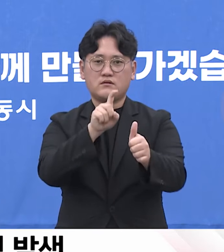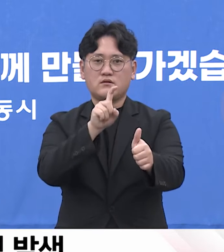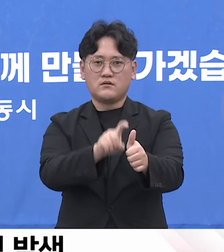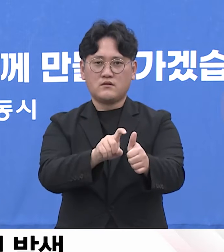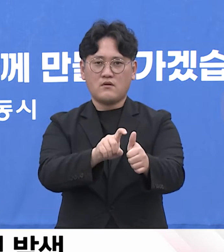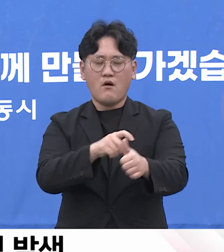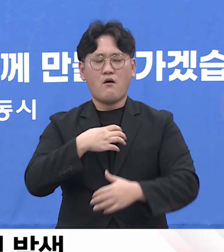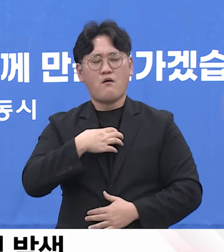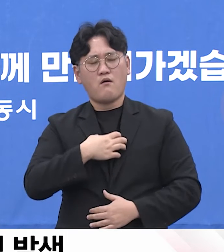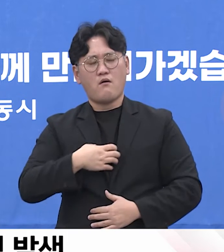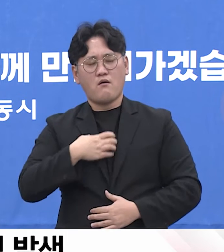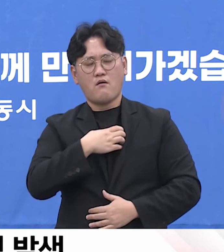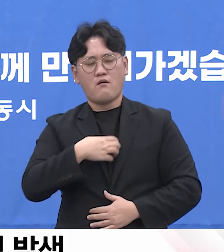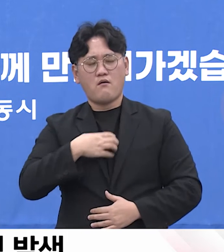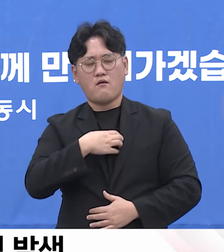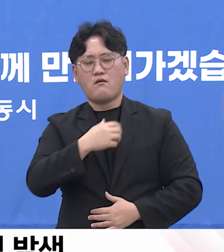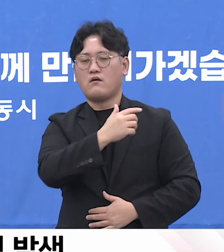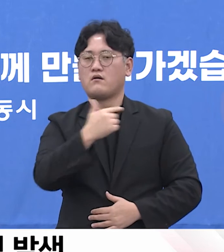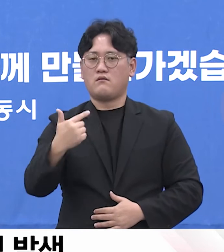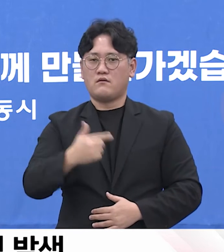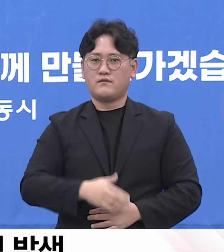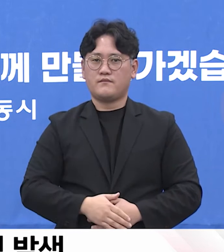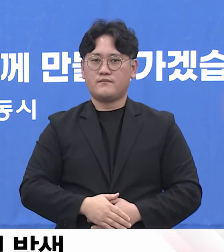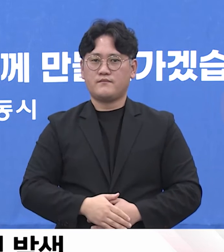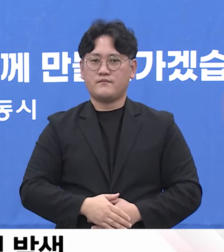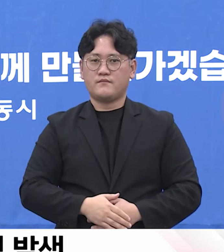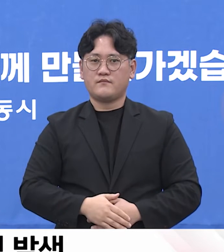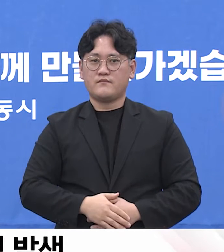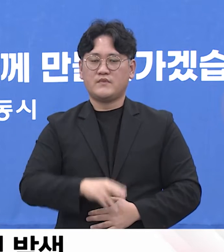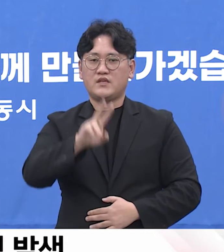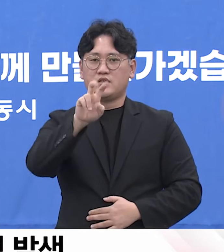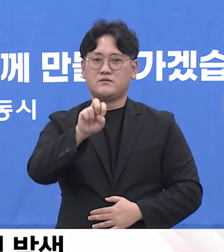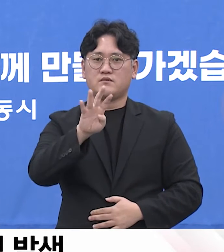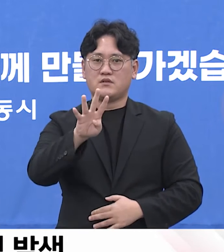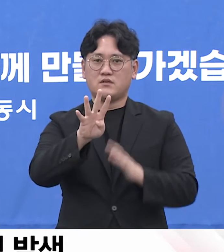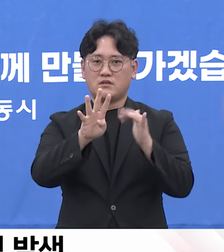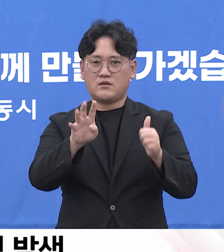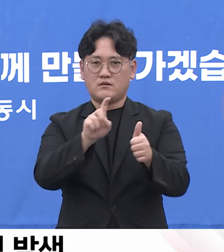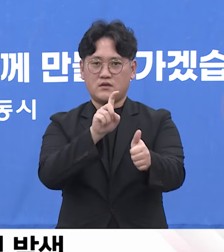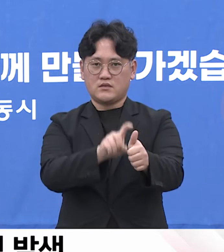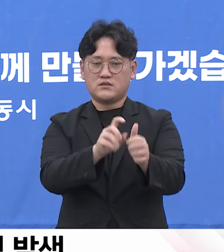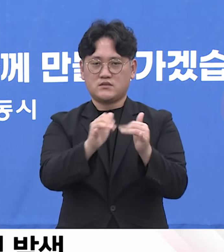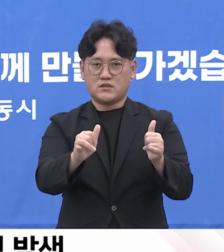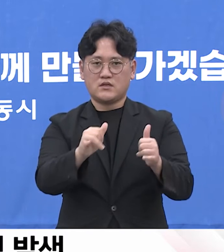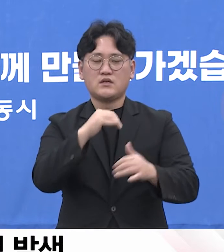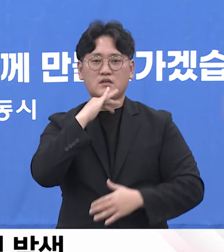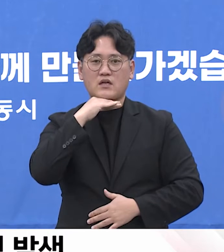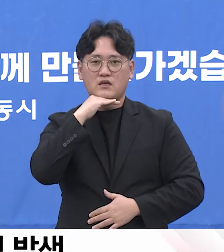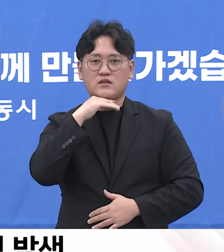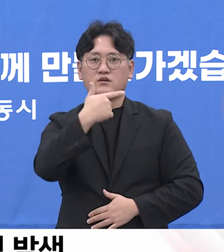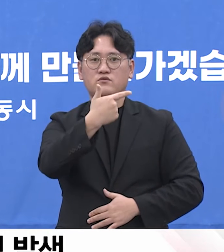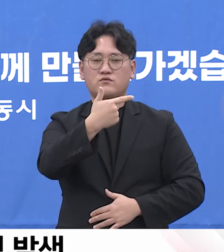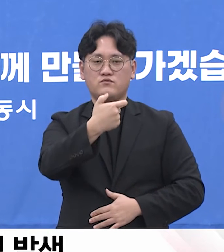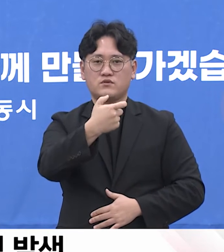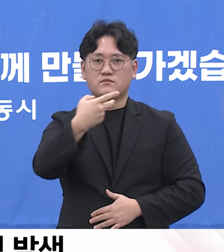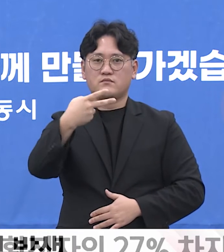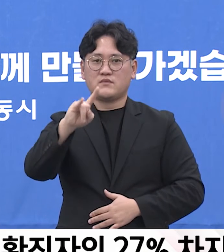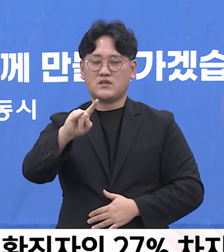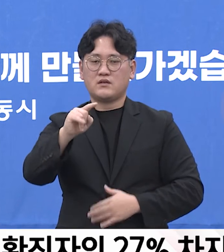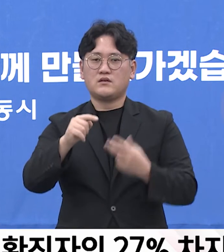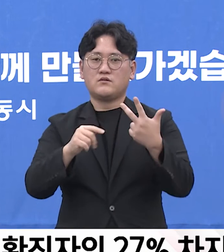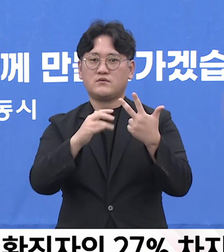심히 우려되는 상황입니다. 24명의 확진자는 연령별로는 60대 이상이